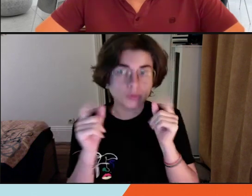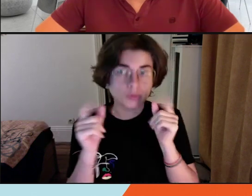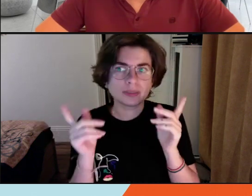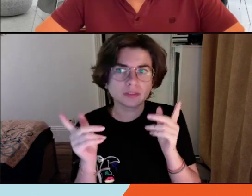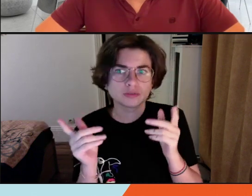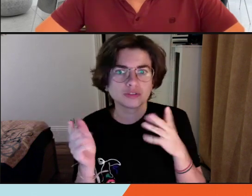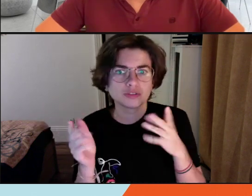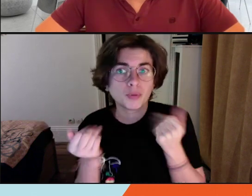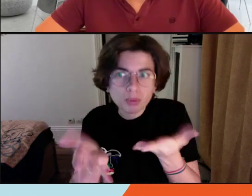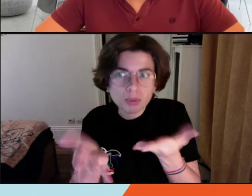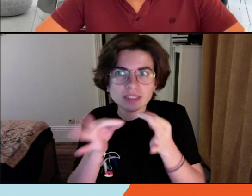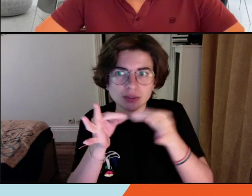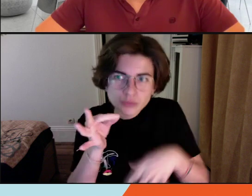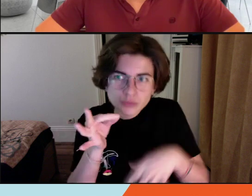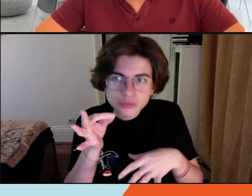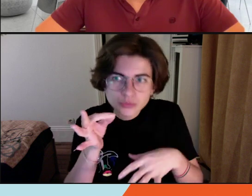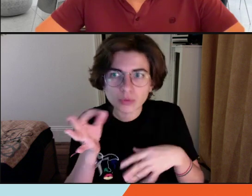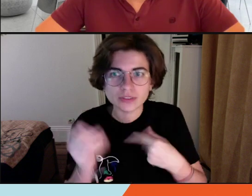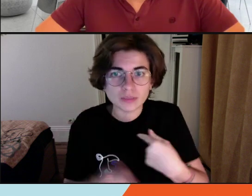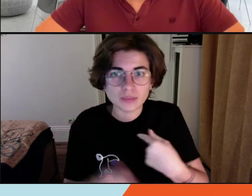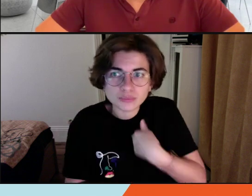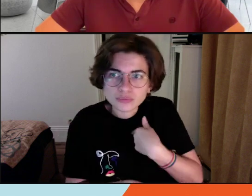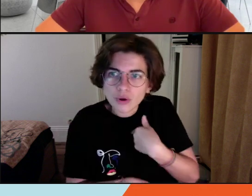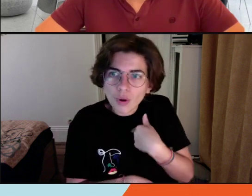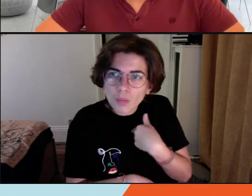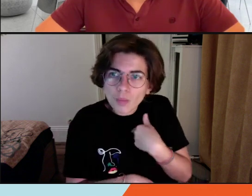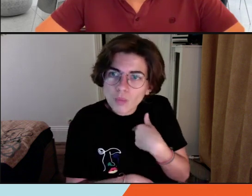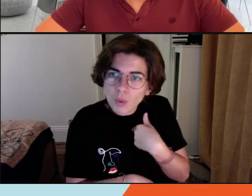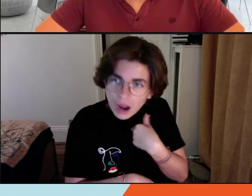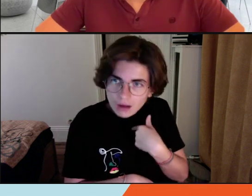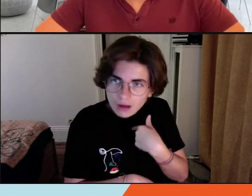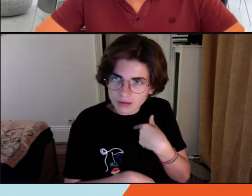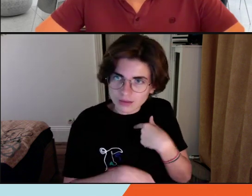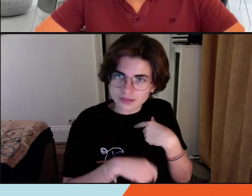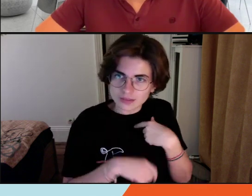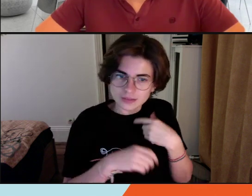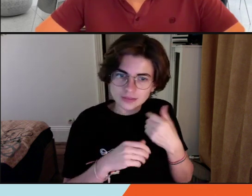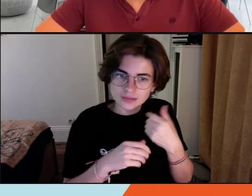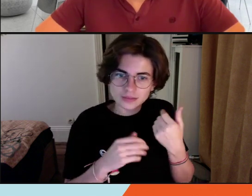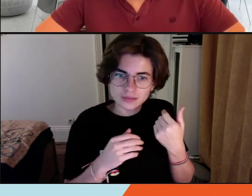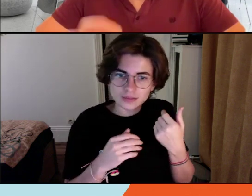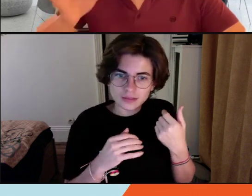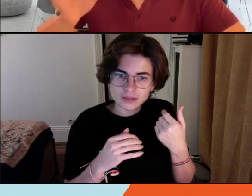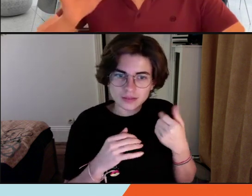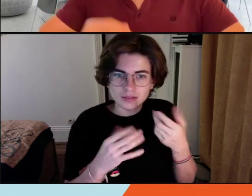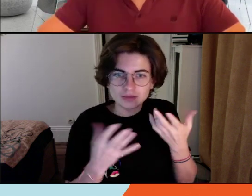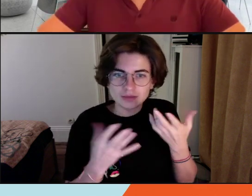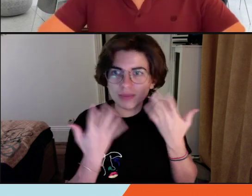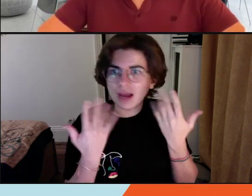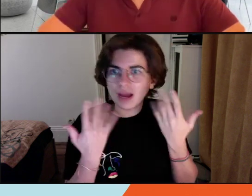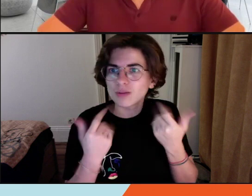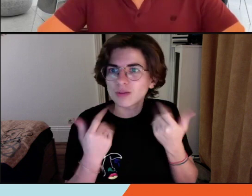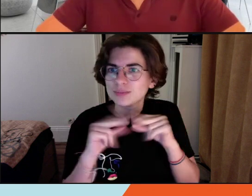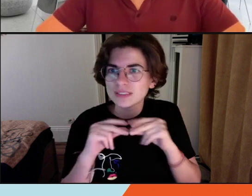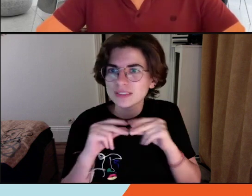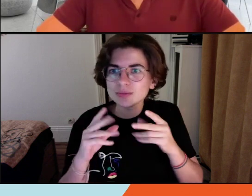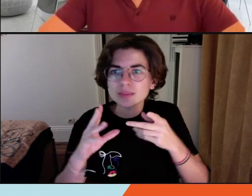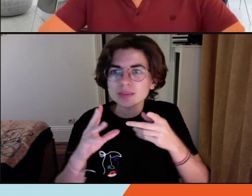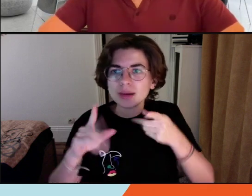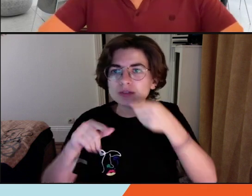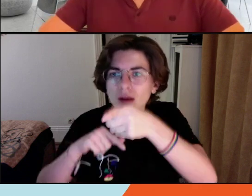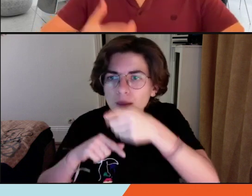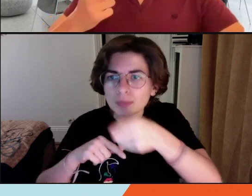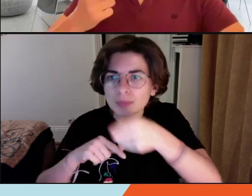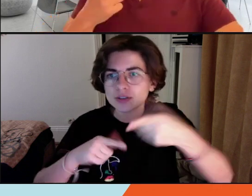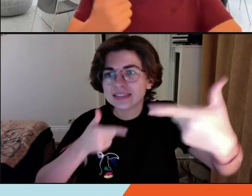que j'ai proposé la solution, que c'était plus moi qui je sais pas comment expliquer, oui, c'est pas genre la